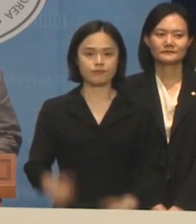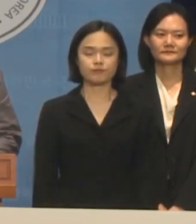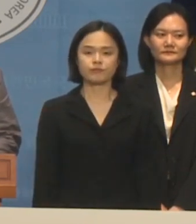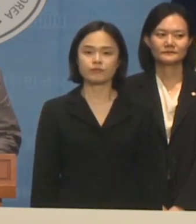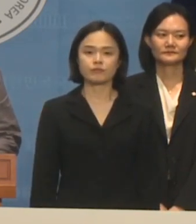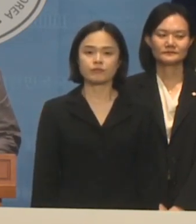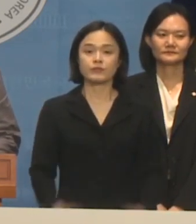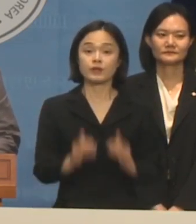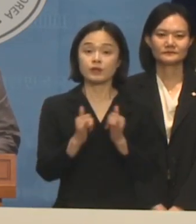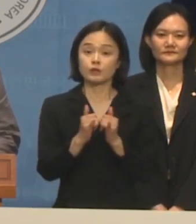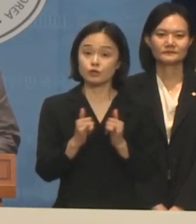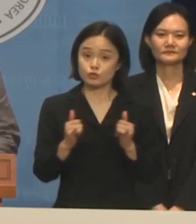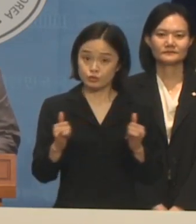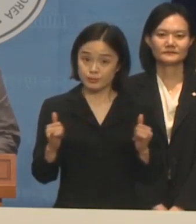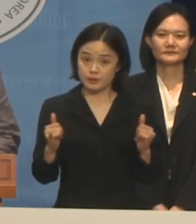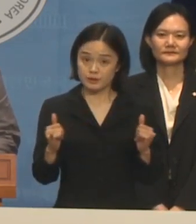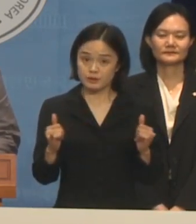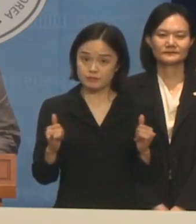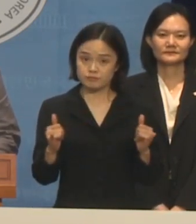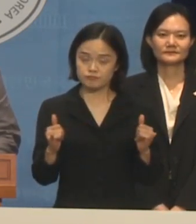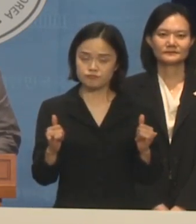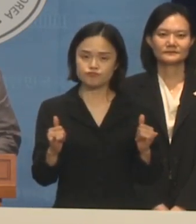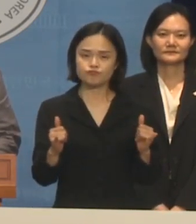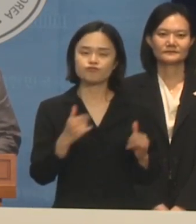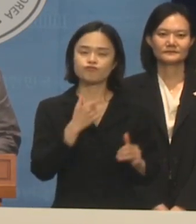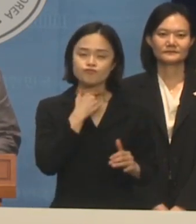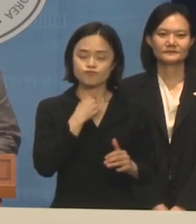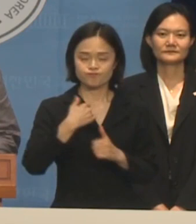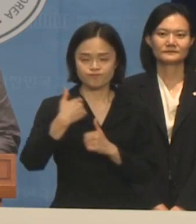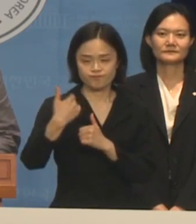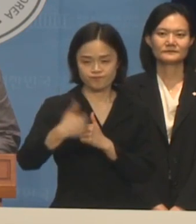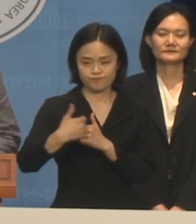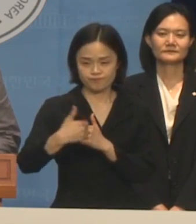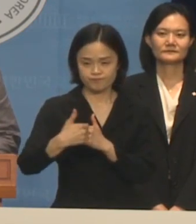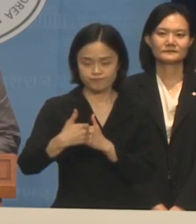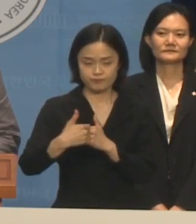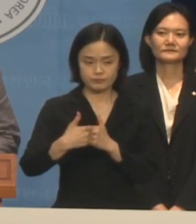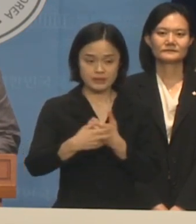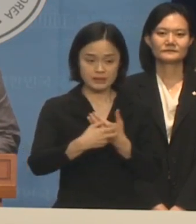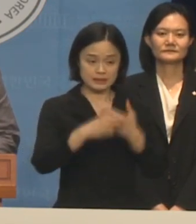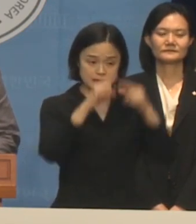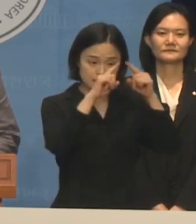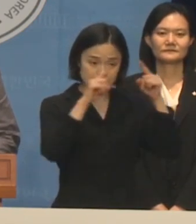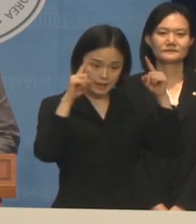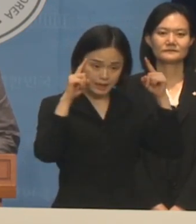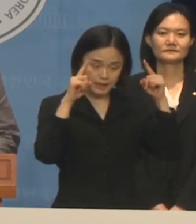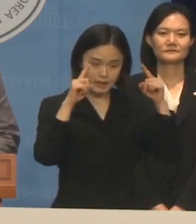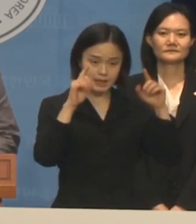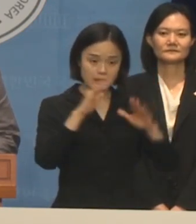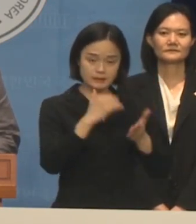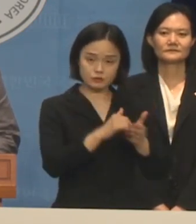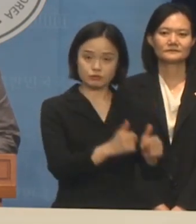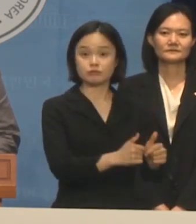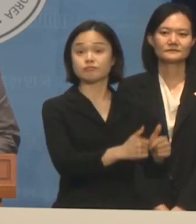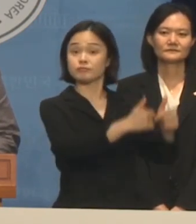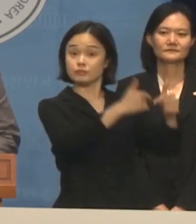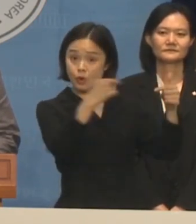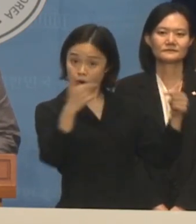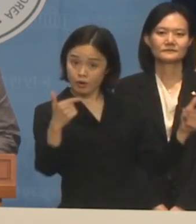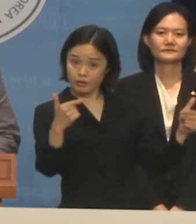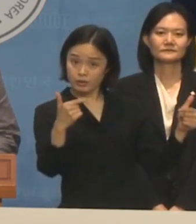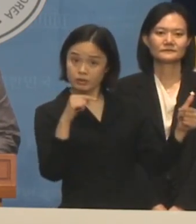국민의 요구로 이룬 의대 증원이 필수 의료 강화로 결실을 맺을 수